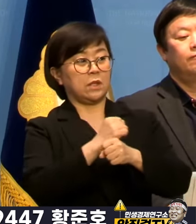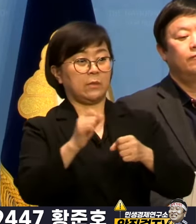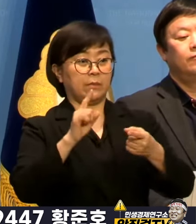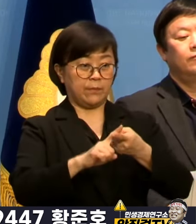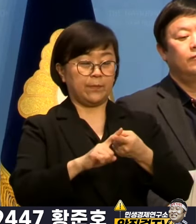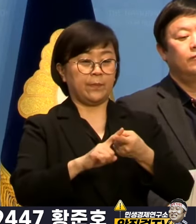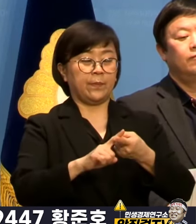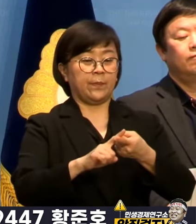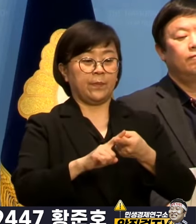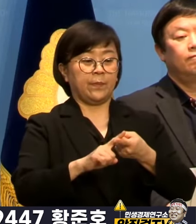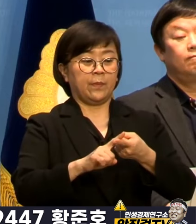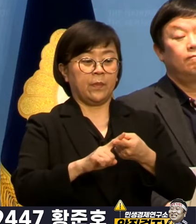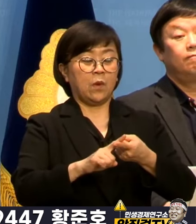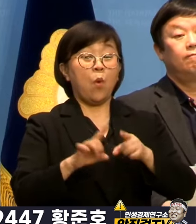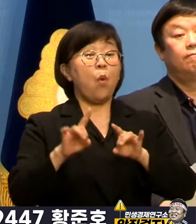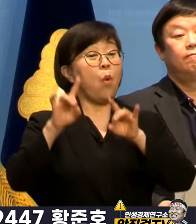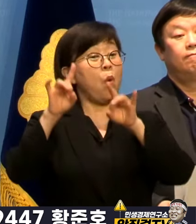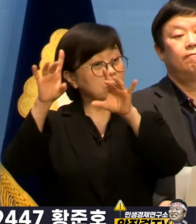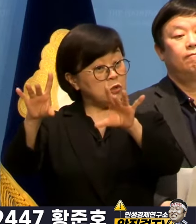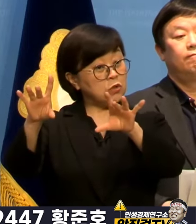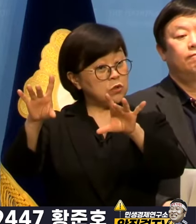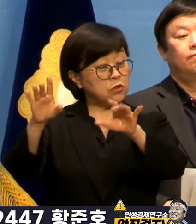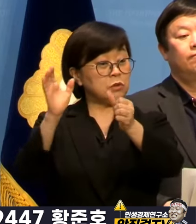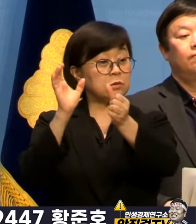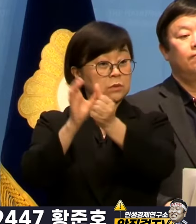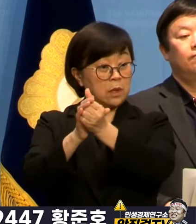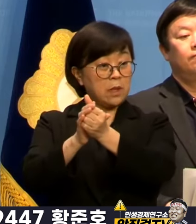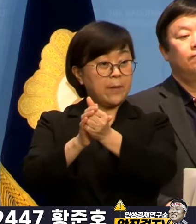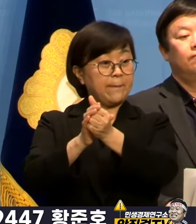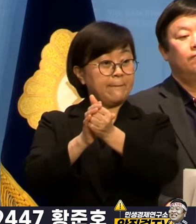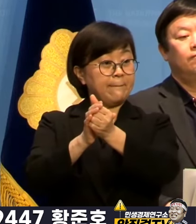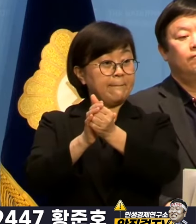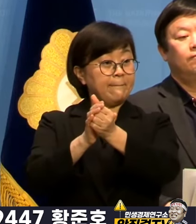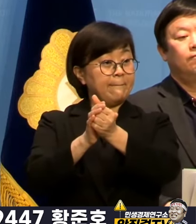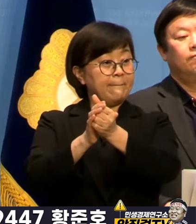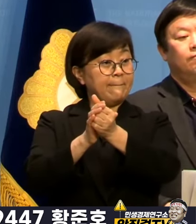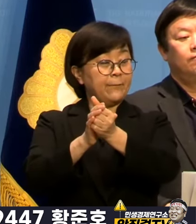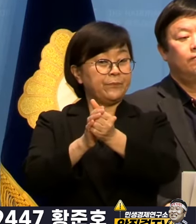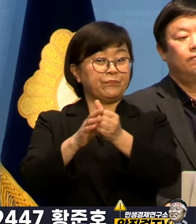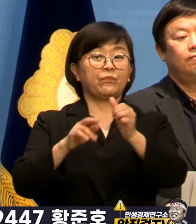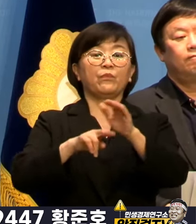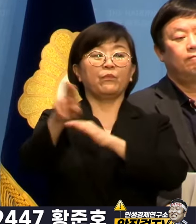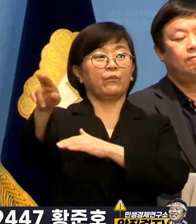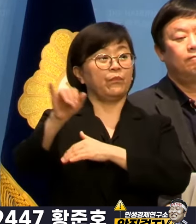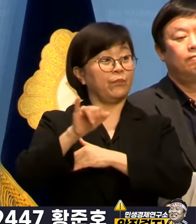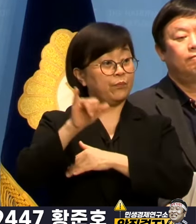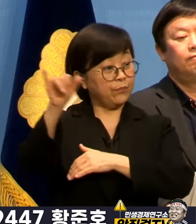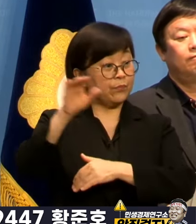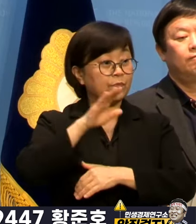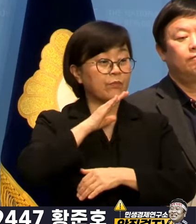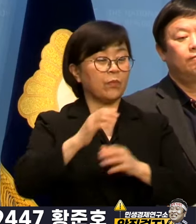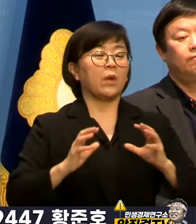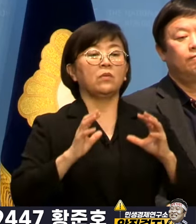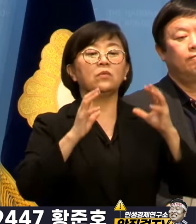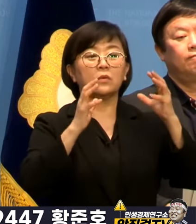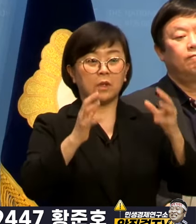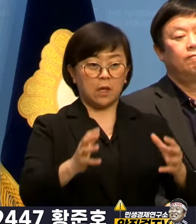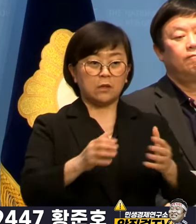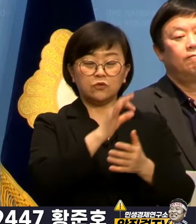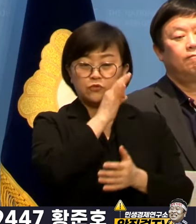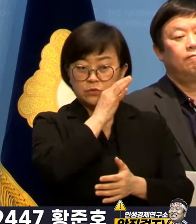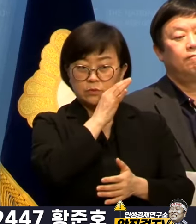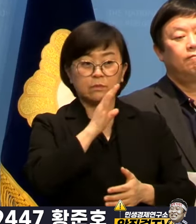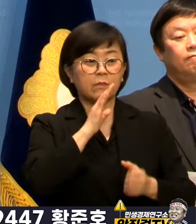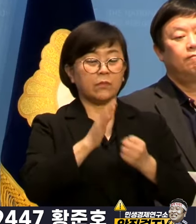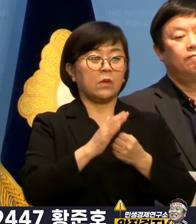수사에도 불구하고 호주 대사로까지 임명받아 호주로 도피한 것은 국가의